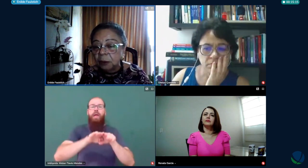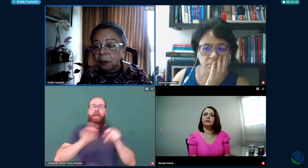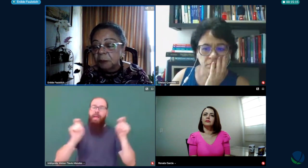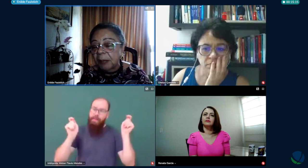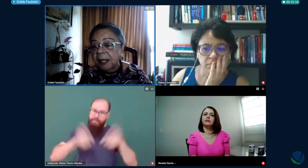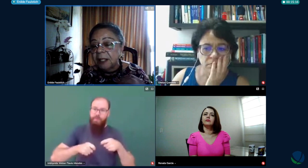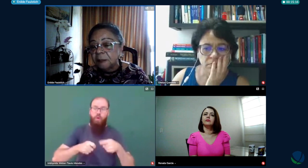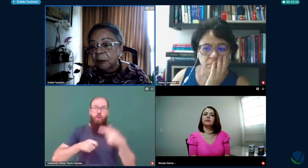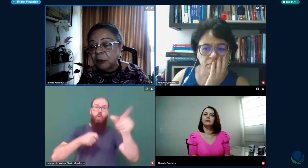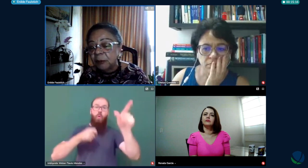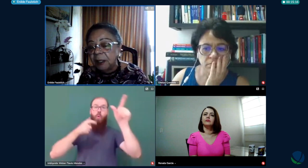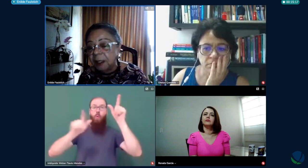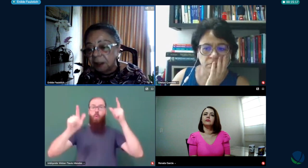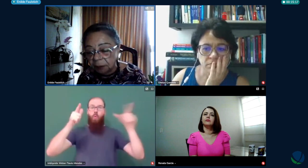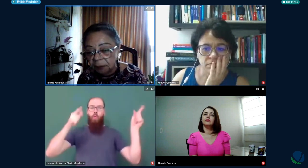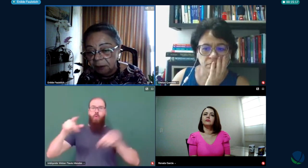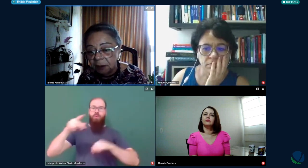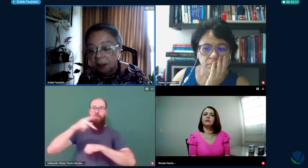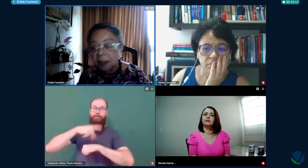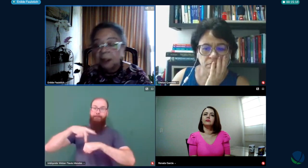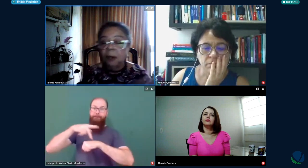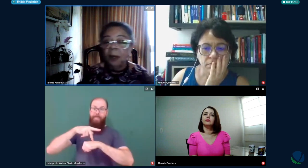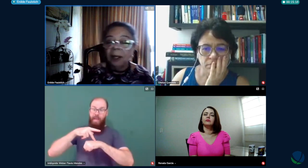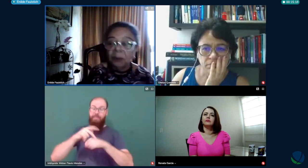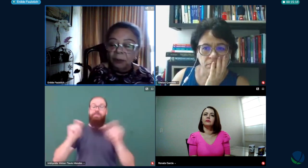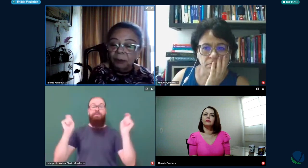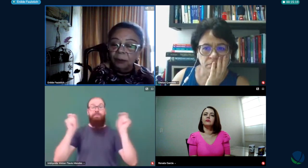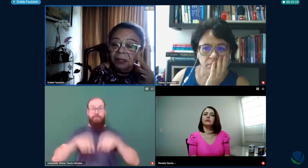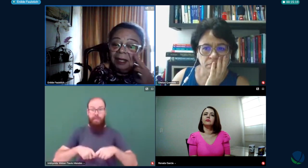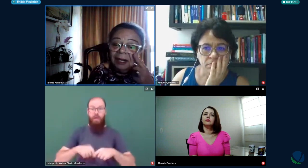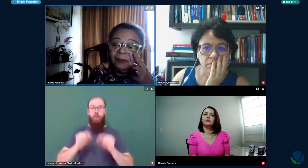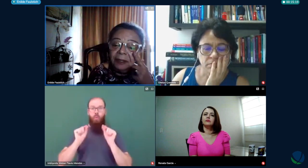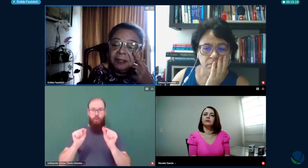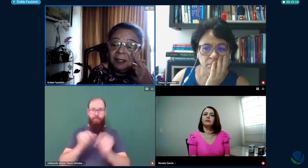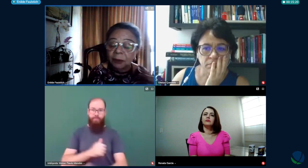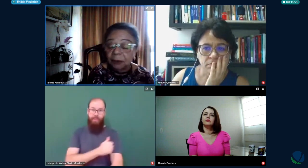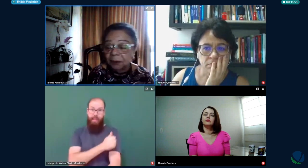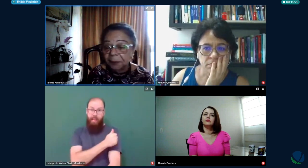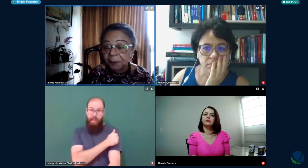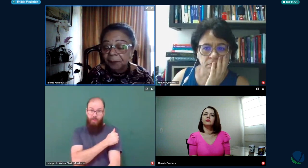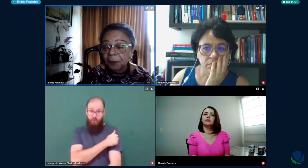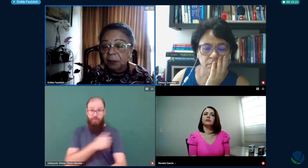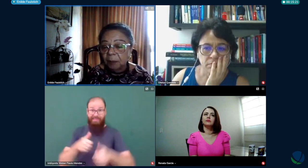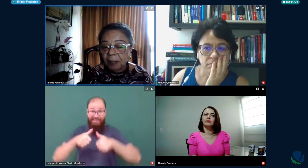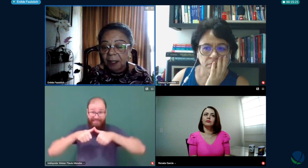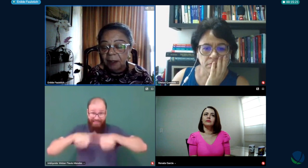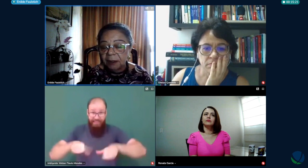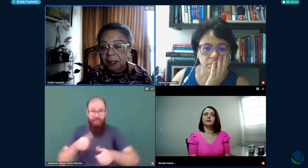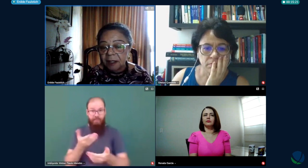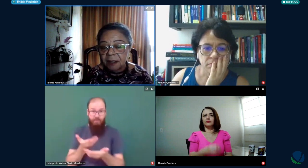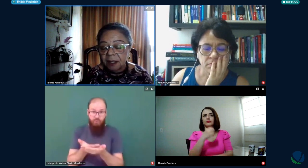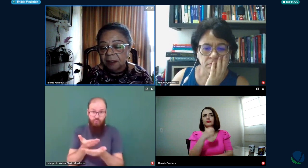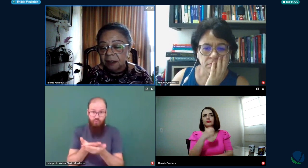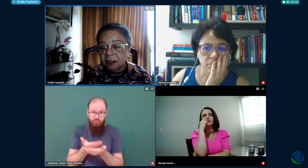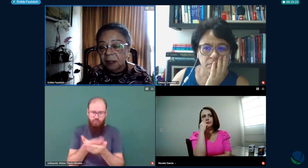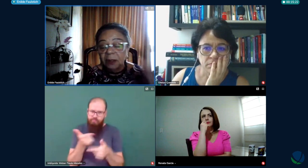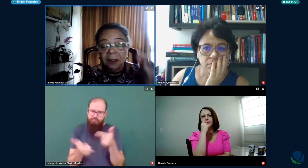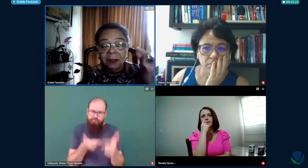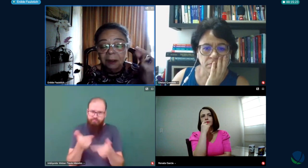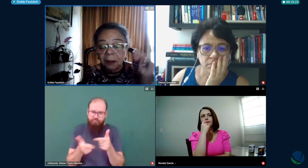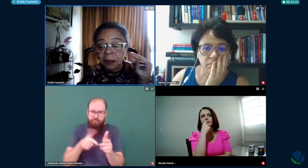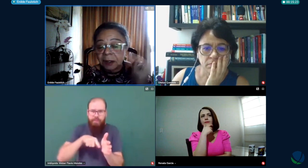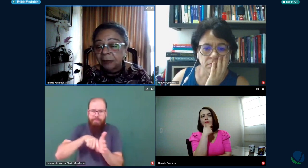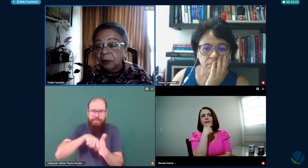possibilitando o que outros países possibilitam, que é o aluno que está lá fazendo o trabalho, a tese, a